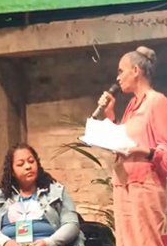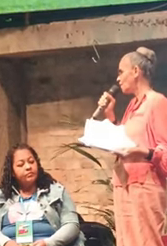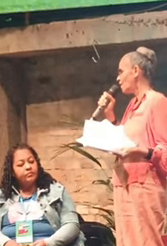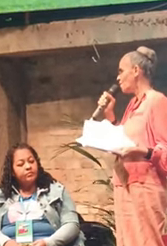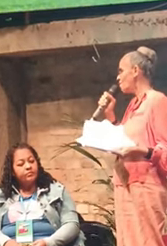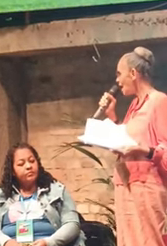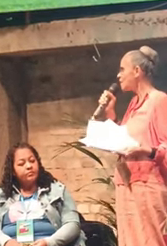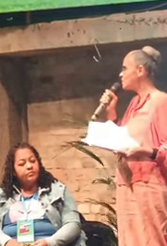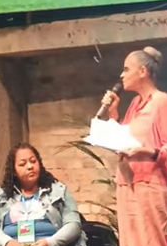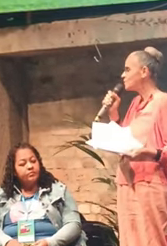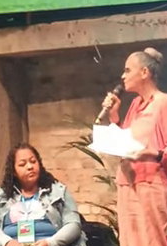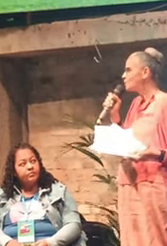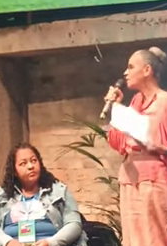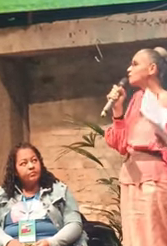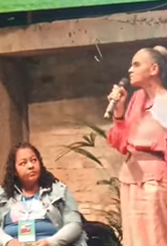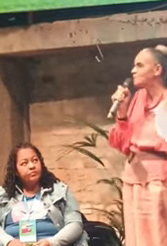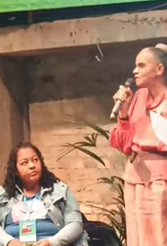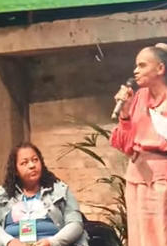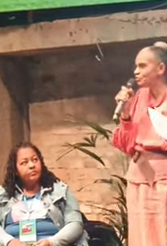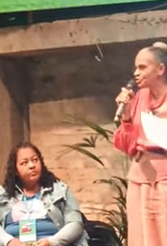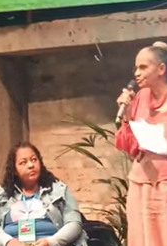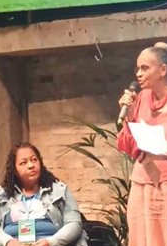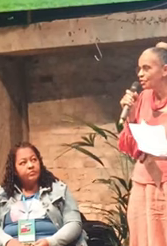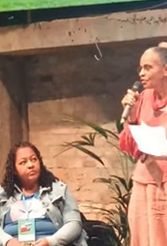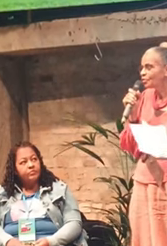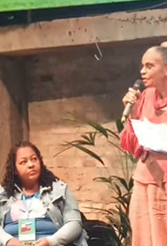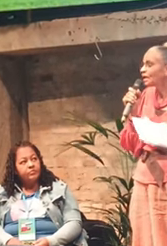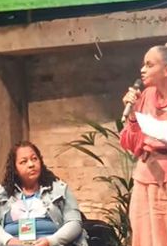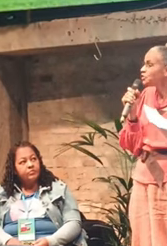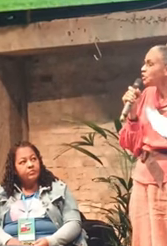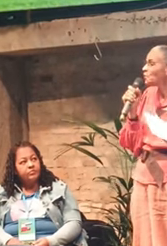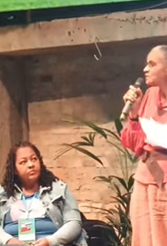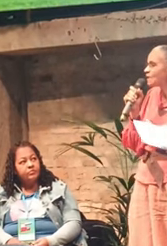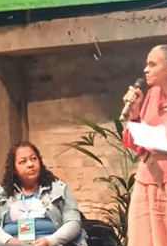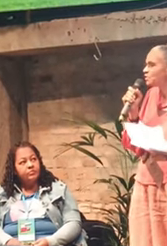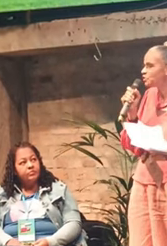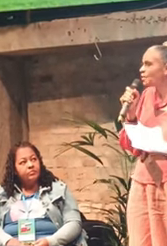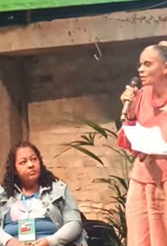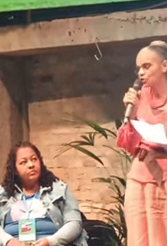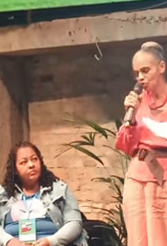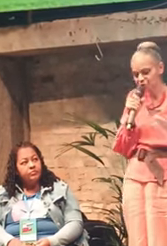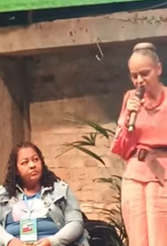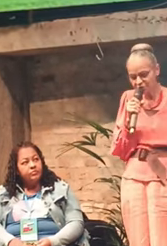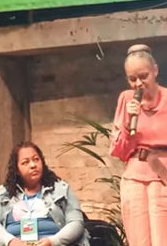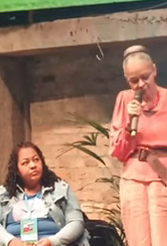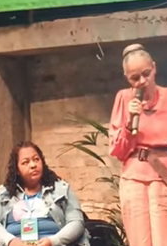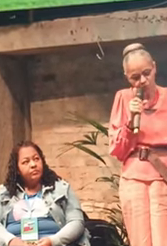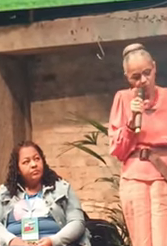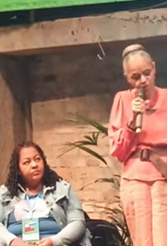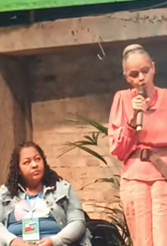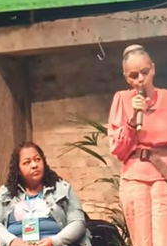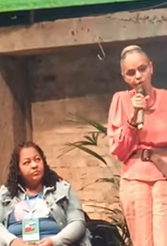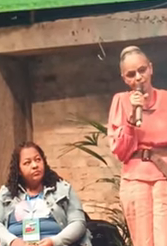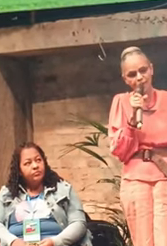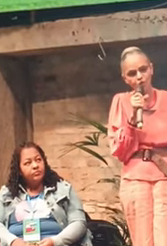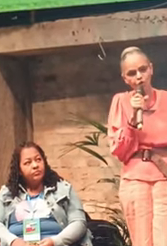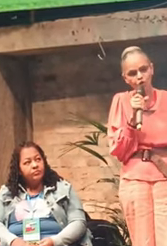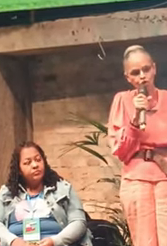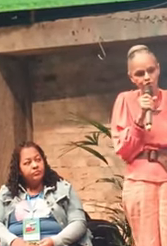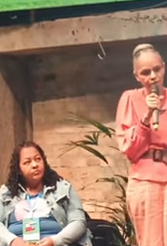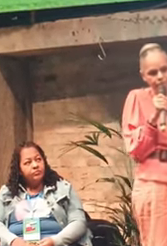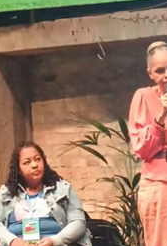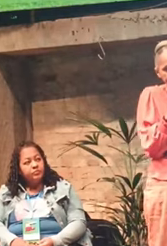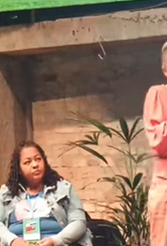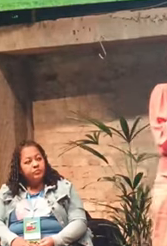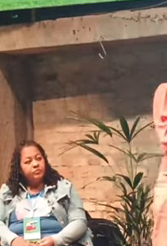viver. Mas o que não está sendo dito? O que a gente não percebe de antemão é que nós estamos dizendo que o modelo que